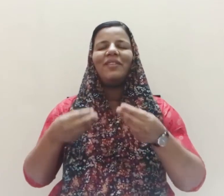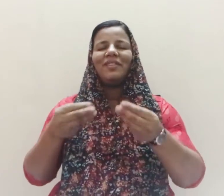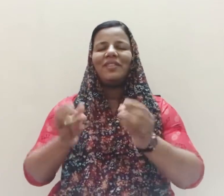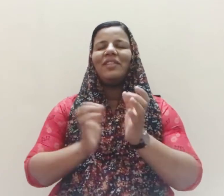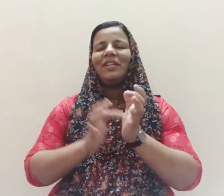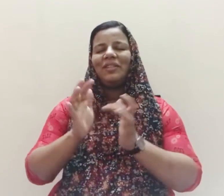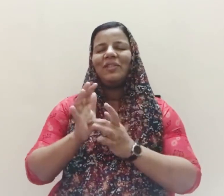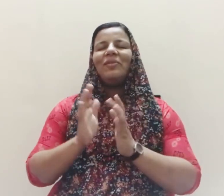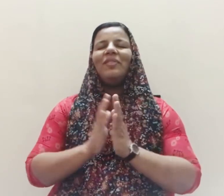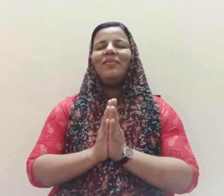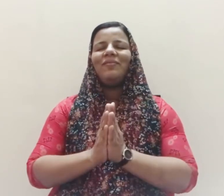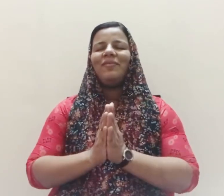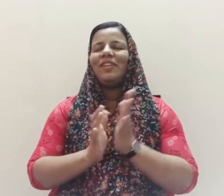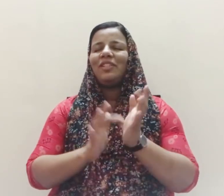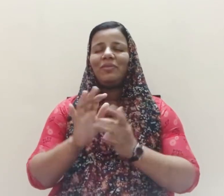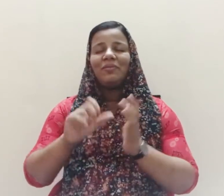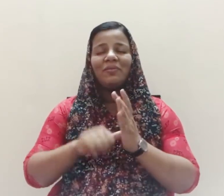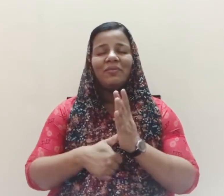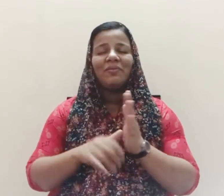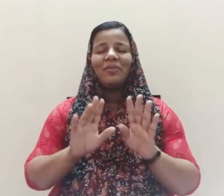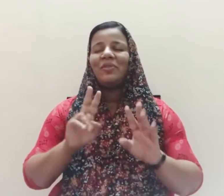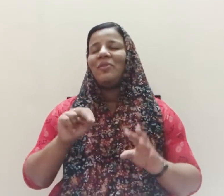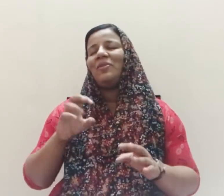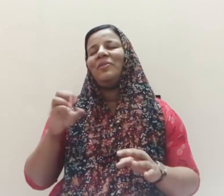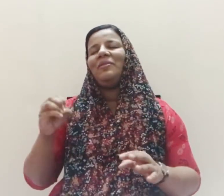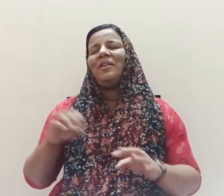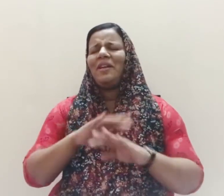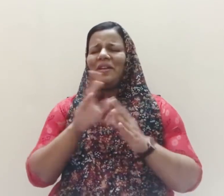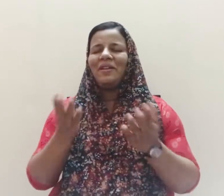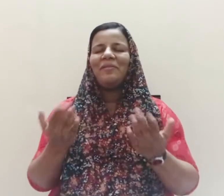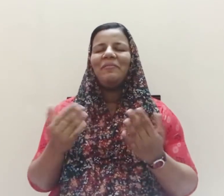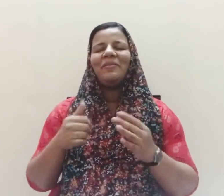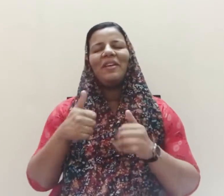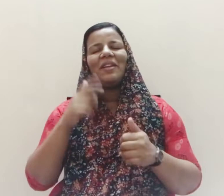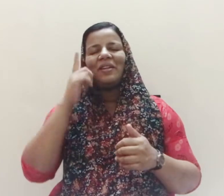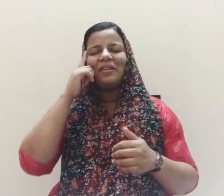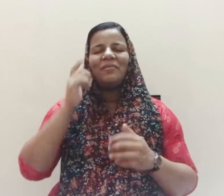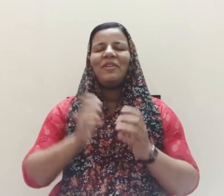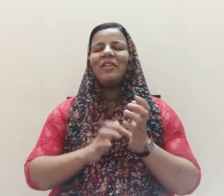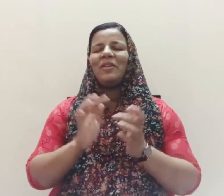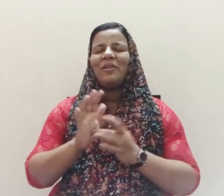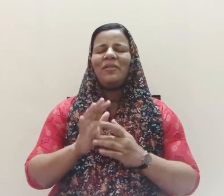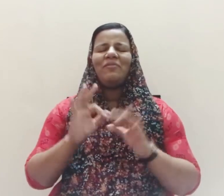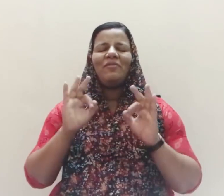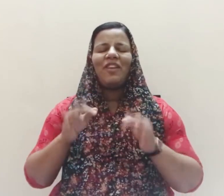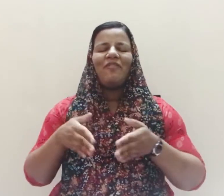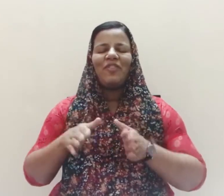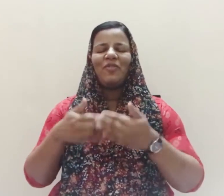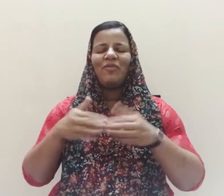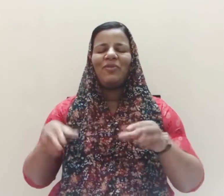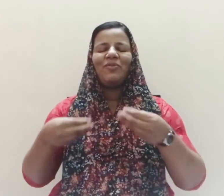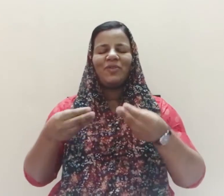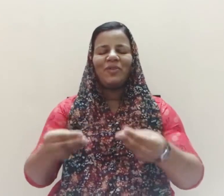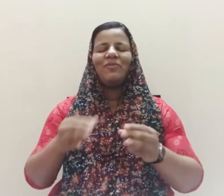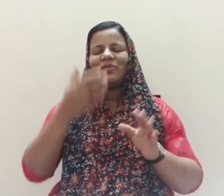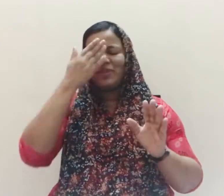മതിയായവനാകിയാൽ സ്തോത്രം. അങ്ങേക്ക് കഴിയാത്ത ഒരു കാര്യവുമില്ലല്ലോ കർത്താവേ. അങ്ങ് തൻ്റെ കുഞ്ഞുങ്ങൾക്ക് വേണ്ടി വഴി തുറന്നു കൊടുക്കുന്നതിന് സ്തോത്രം. അത്ഭുതം